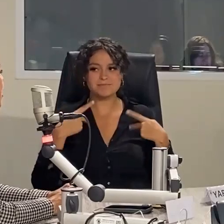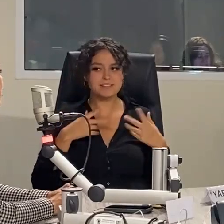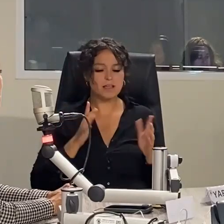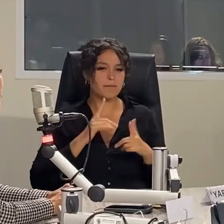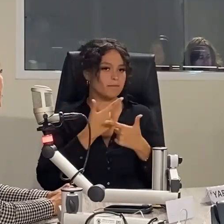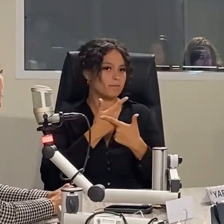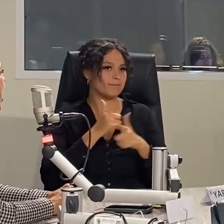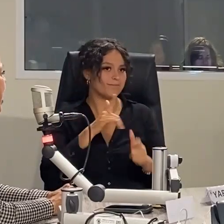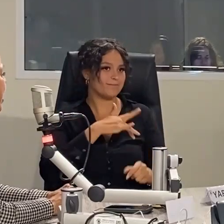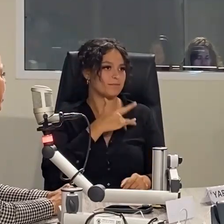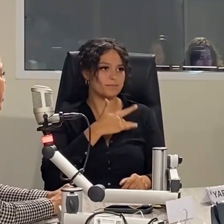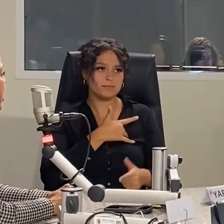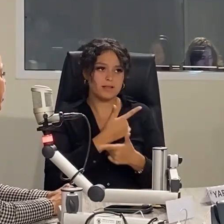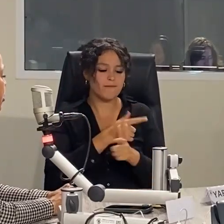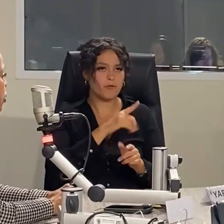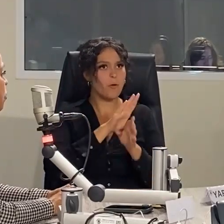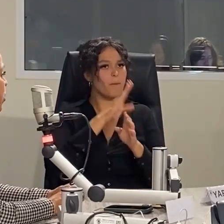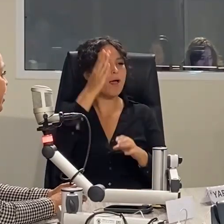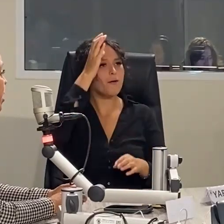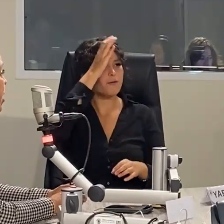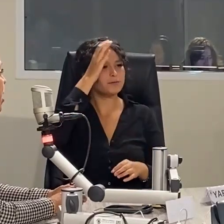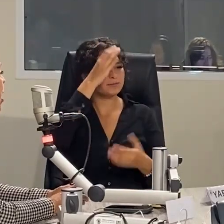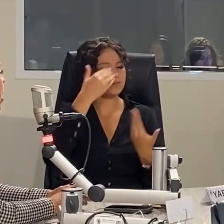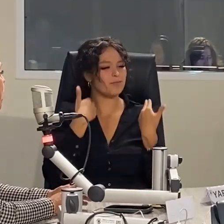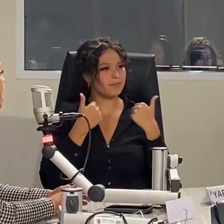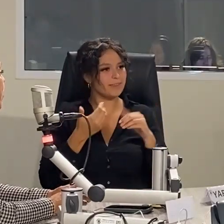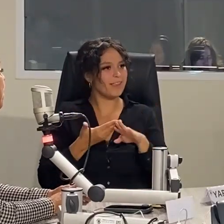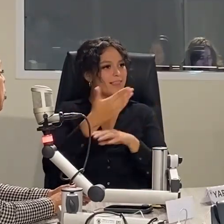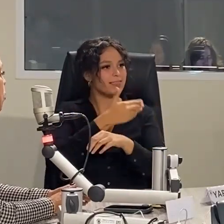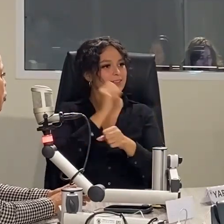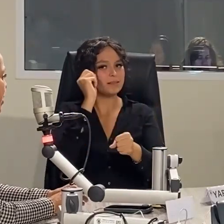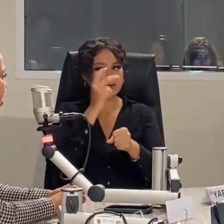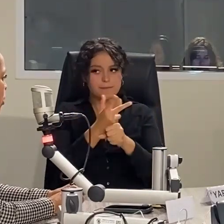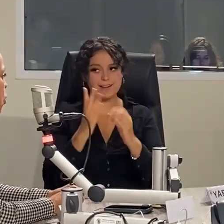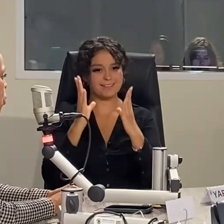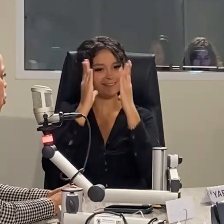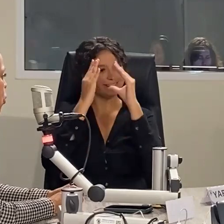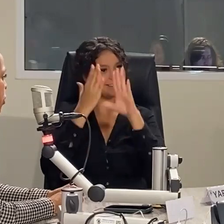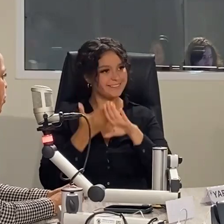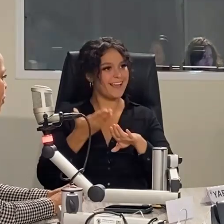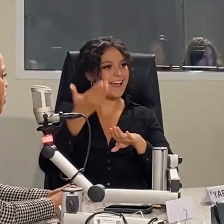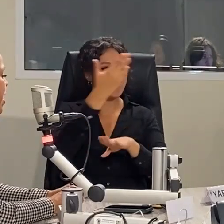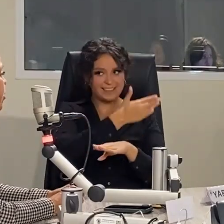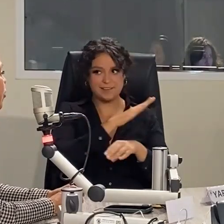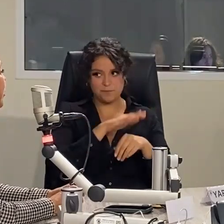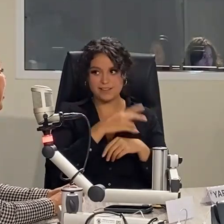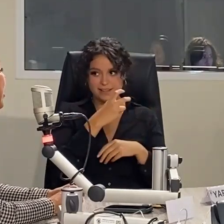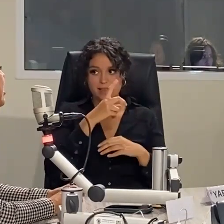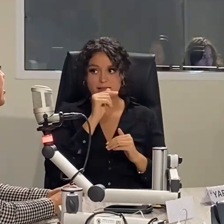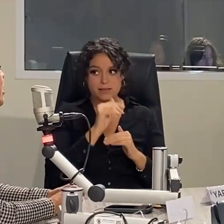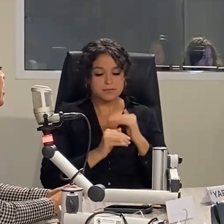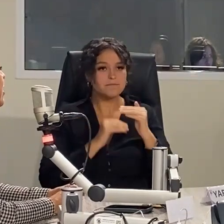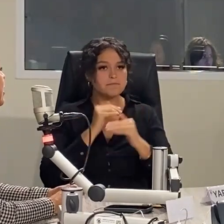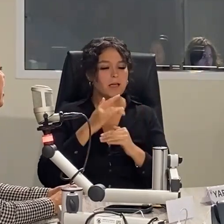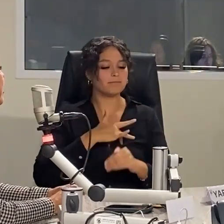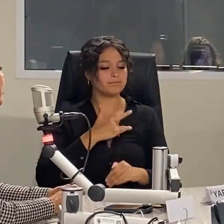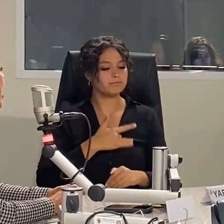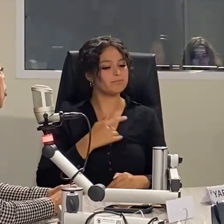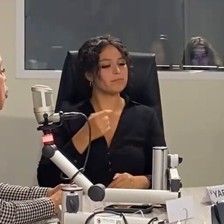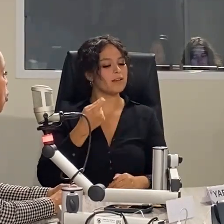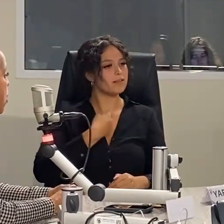de discapacidad en el sentido pues de mi comunidad lo digo, ¿no? Entonces esa iniciativa